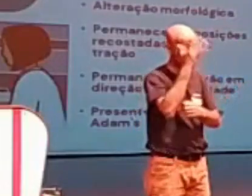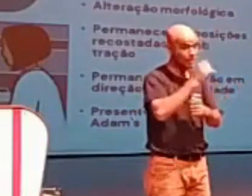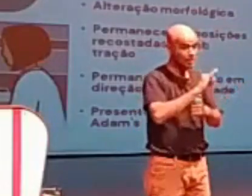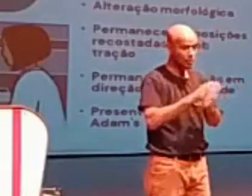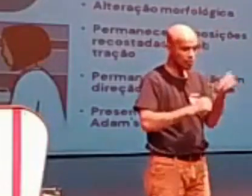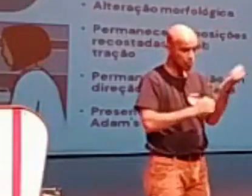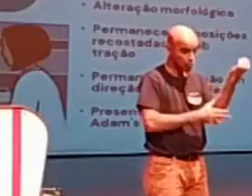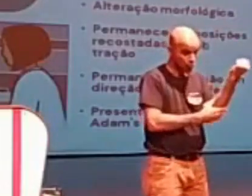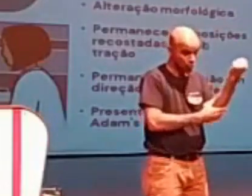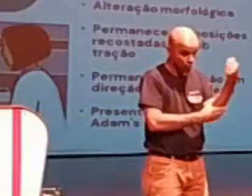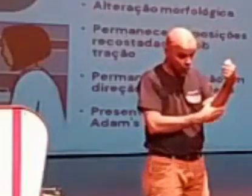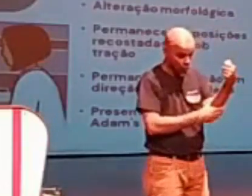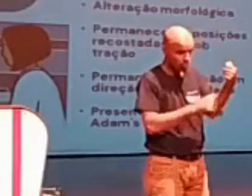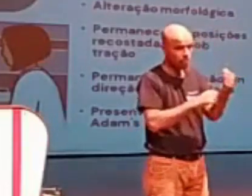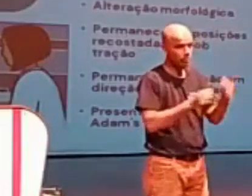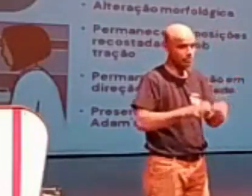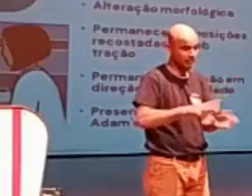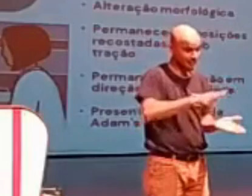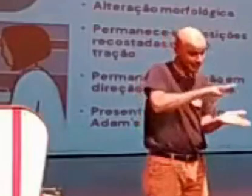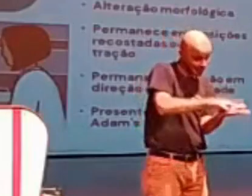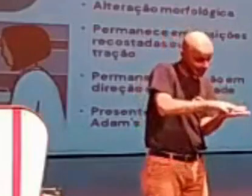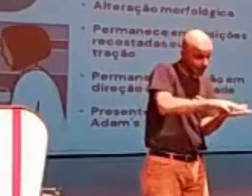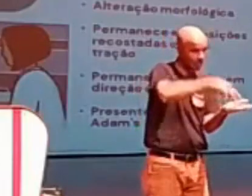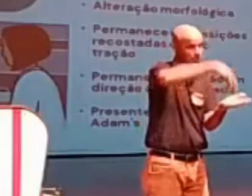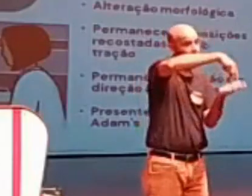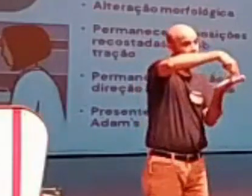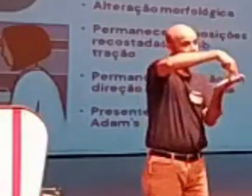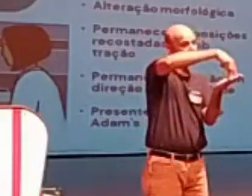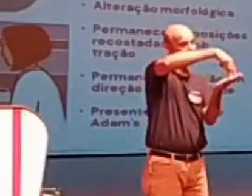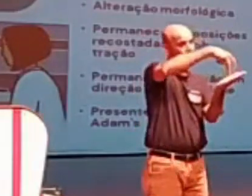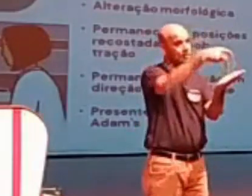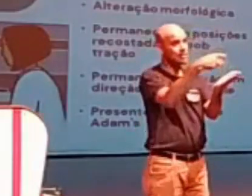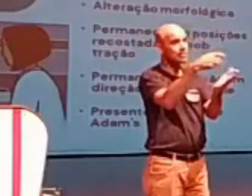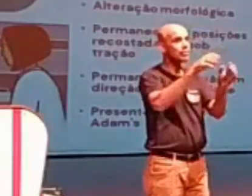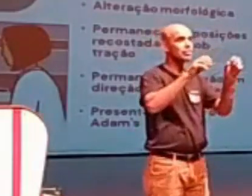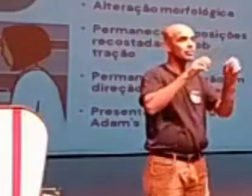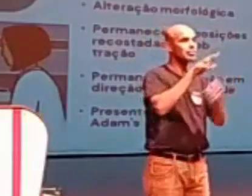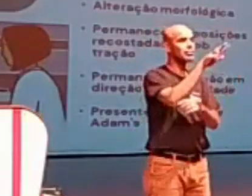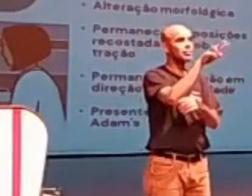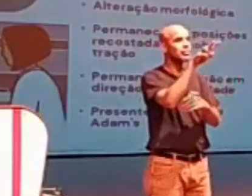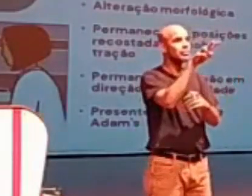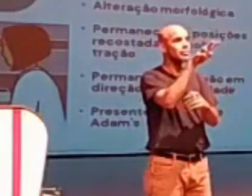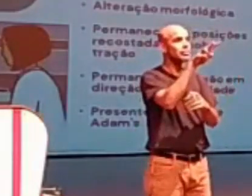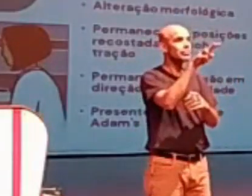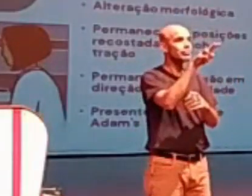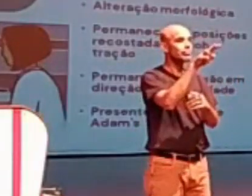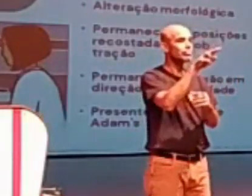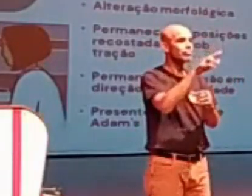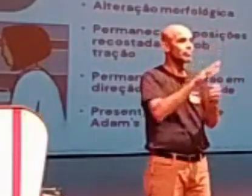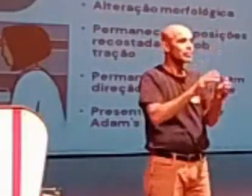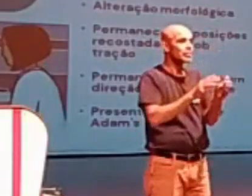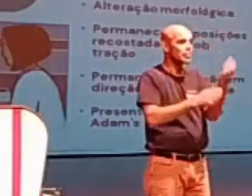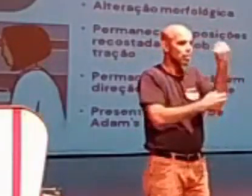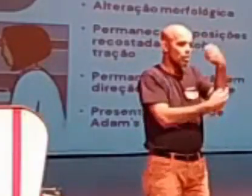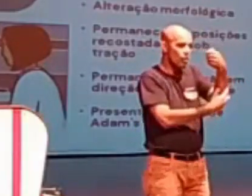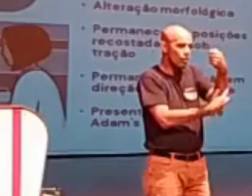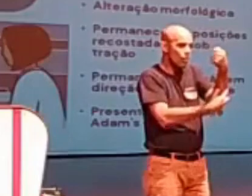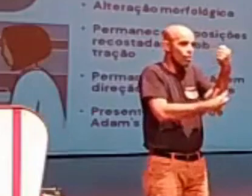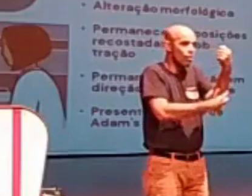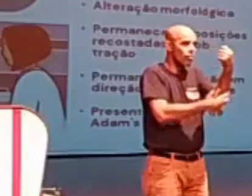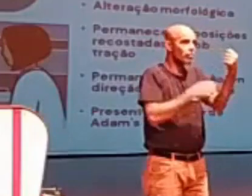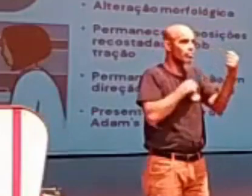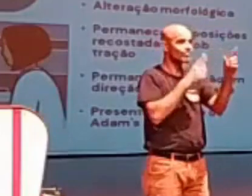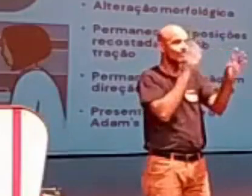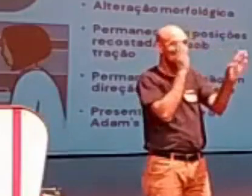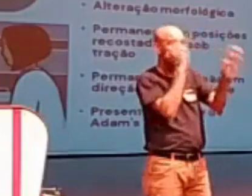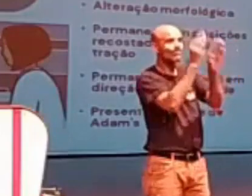estruturada, mesmo que essa pessoa deite, mesmo que essa pessoa seja colocada sob tração, ela pode diminuir um pouco, mas um